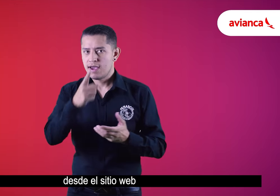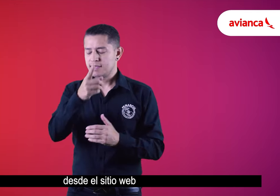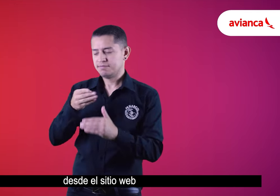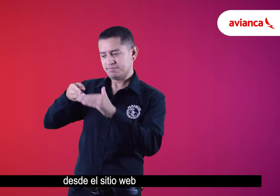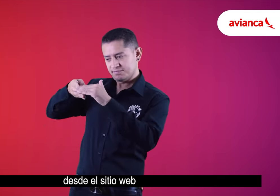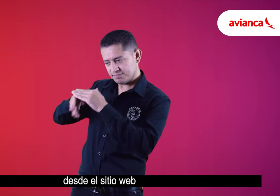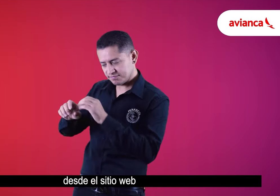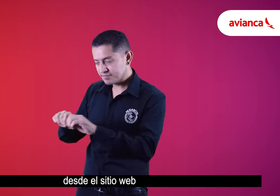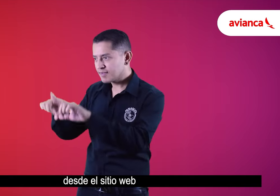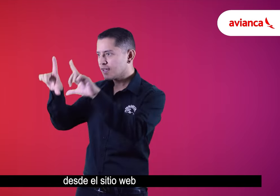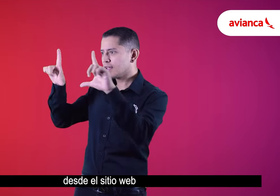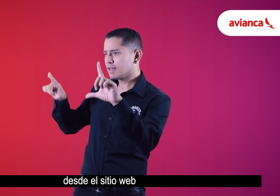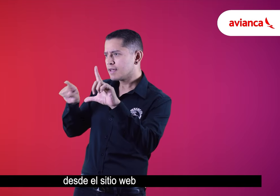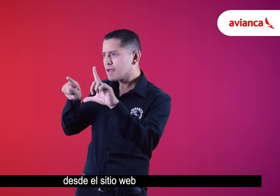desde el sitio web.